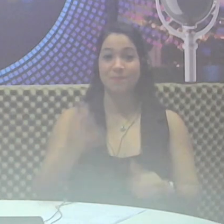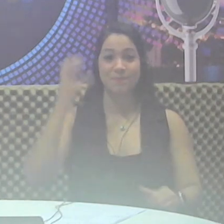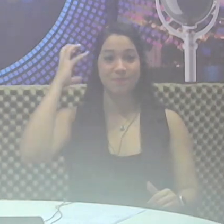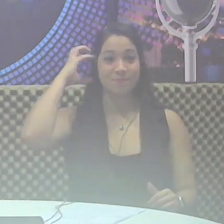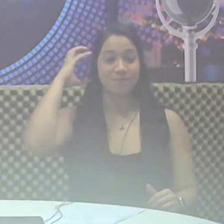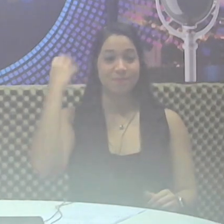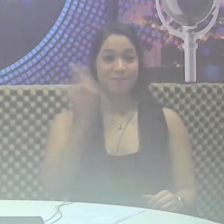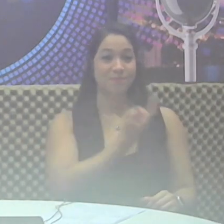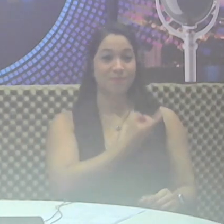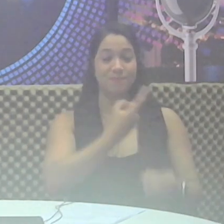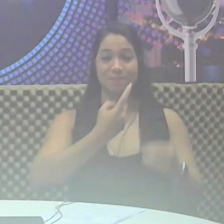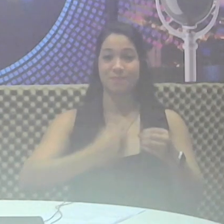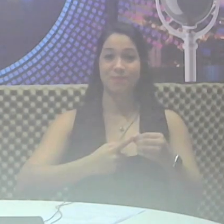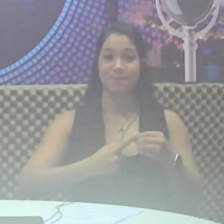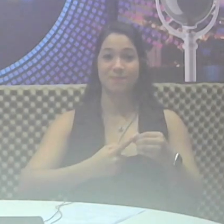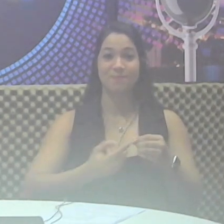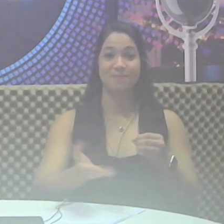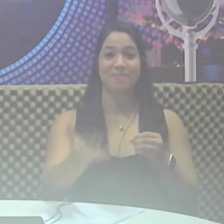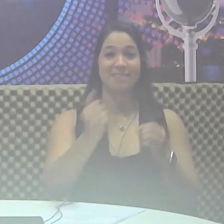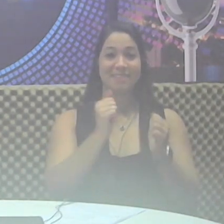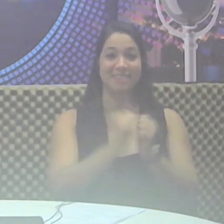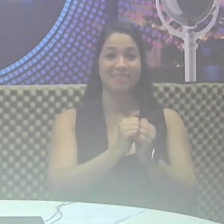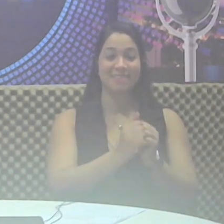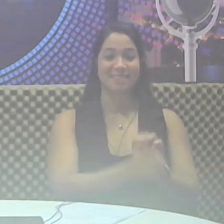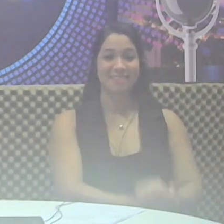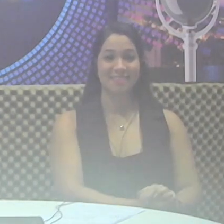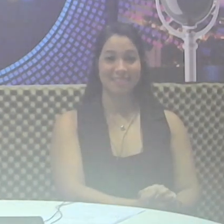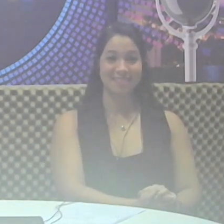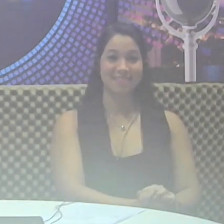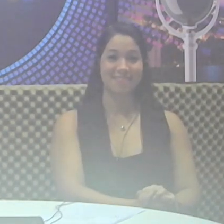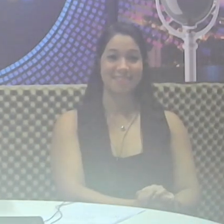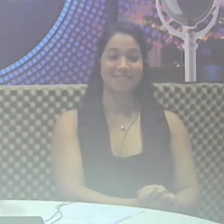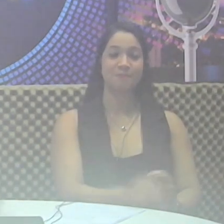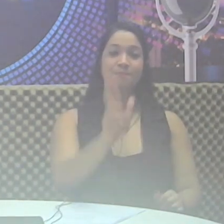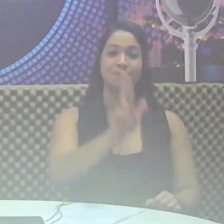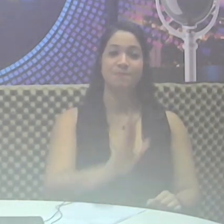de agora na Rádio Nossa Cidade. Vem com a gente!